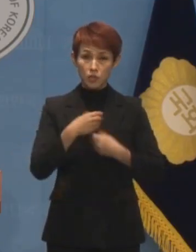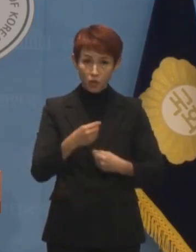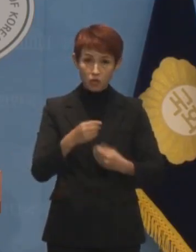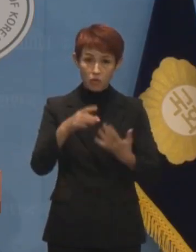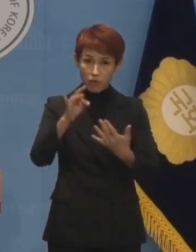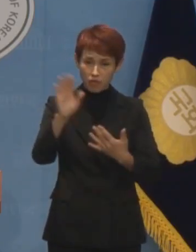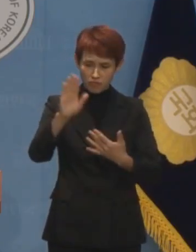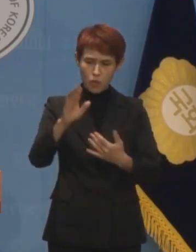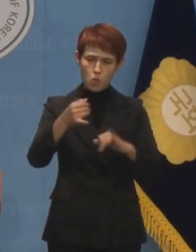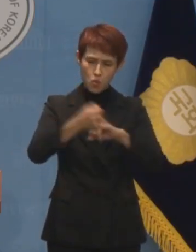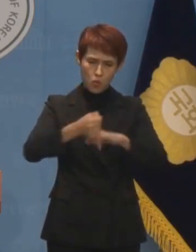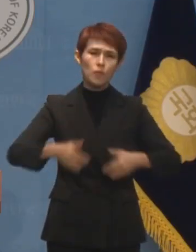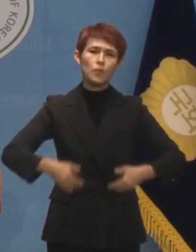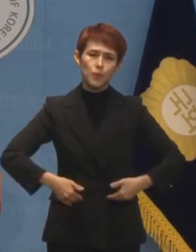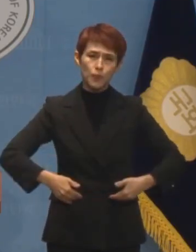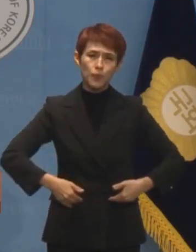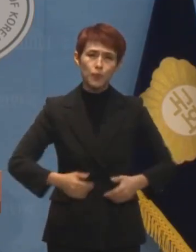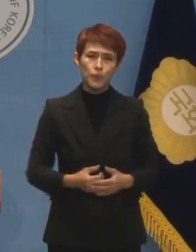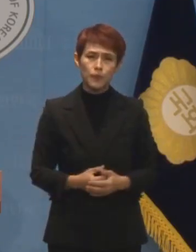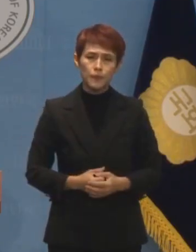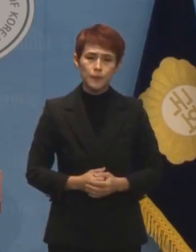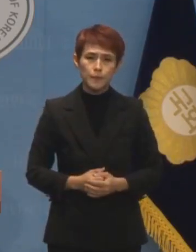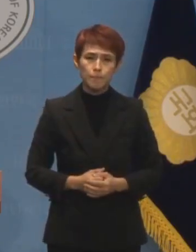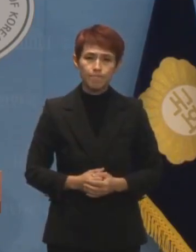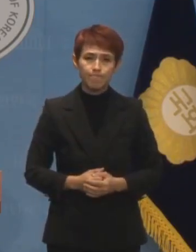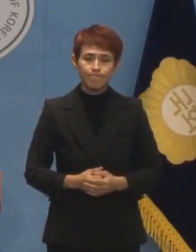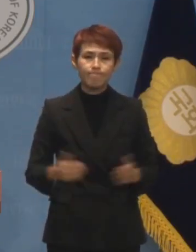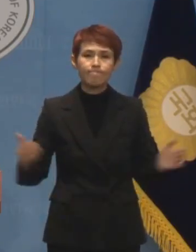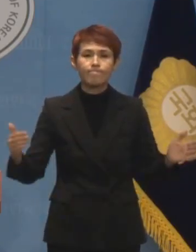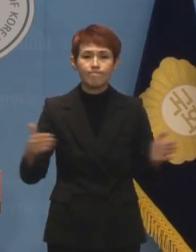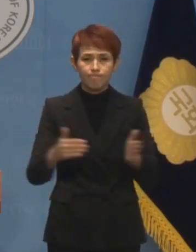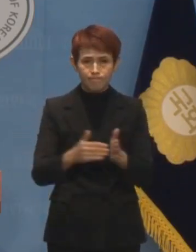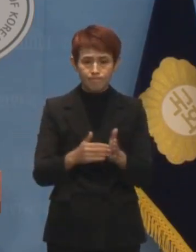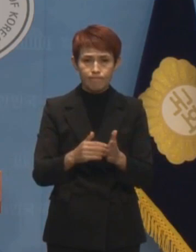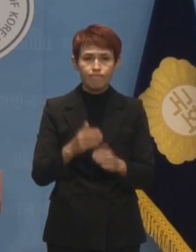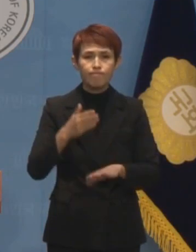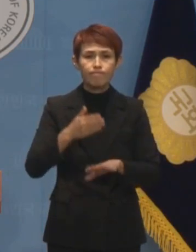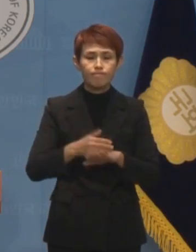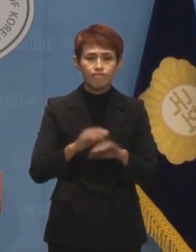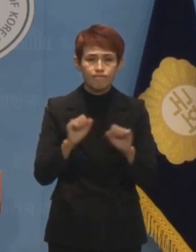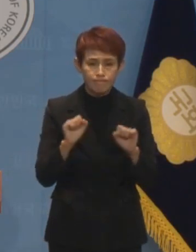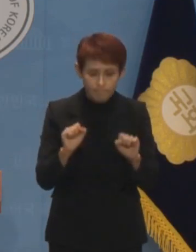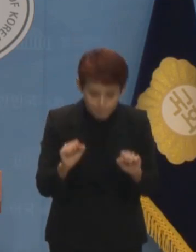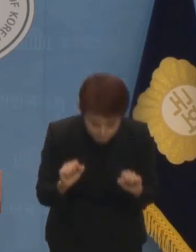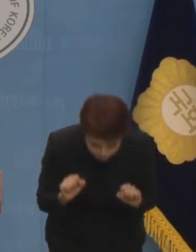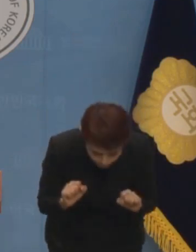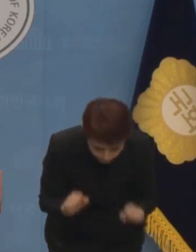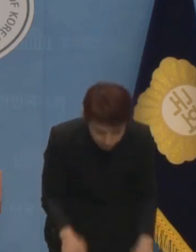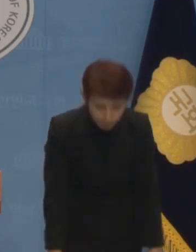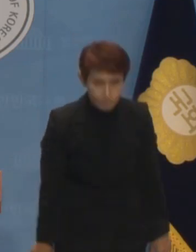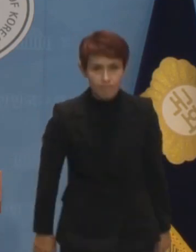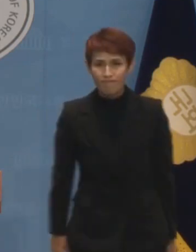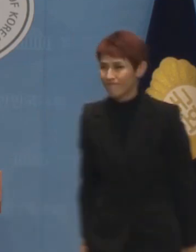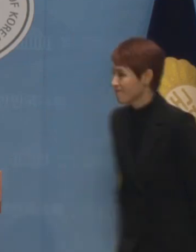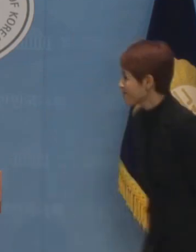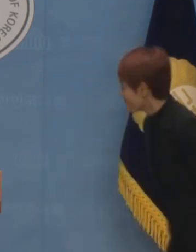선택이 아니라 필수입니다. 이상 브리핑 마치겠습니다. 고맙습니다.